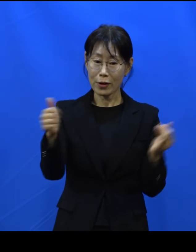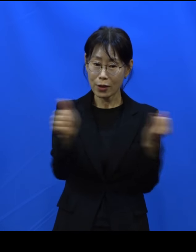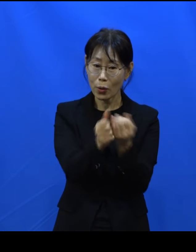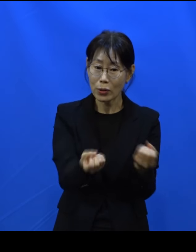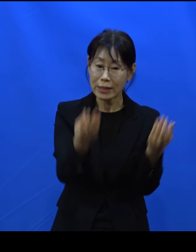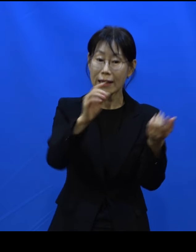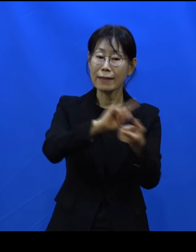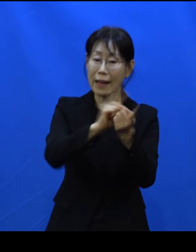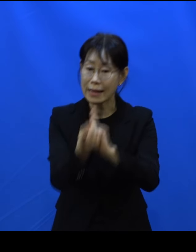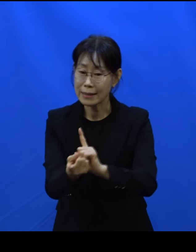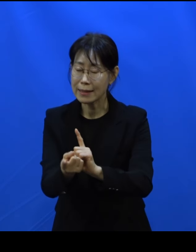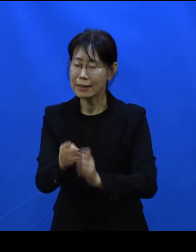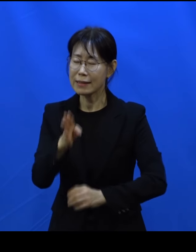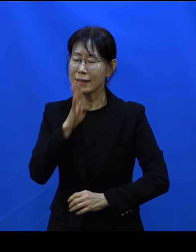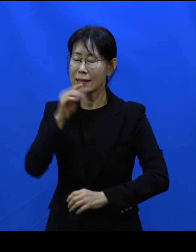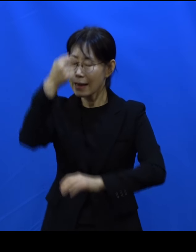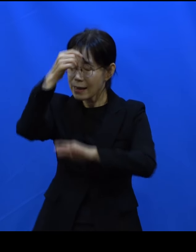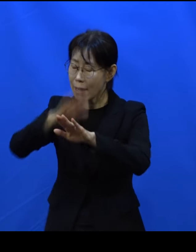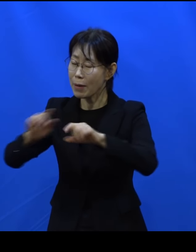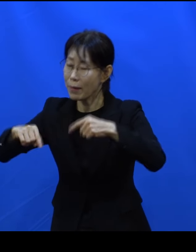결혼식을 한다면